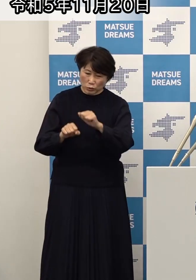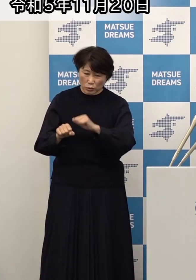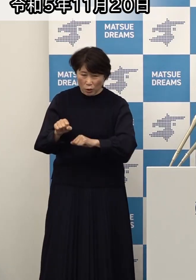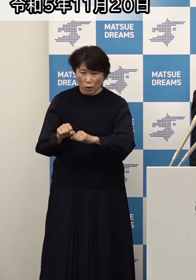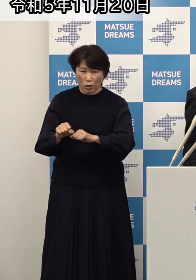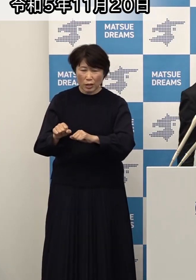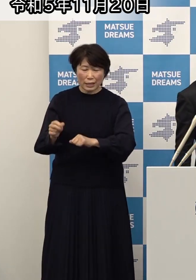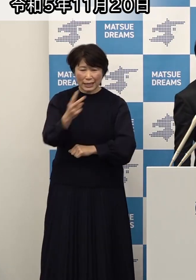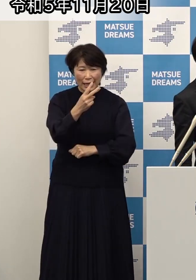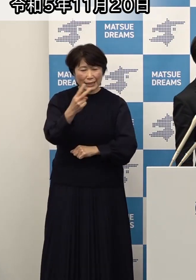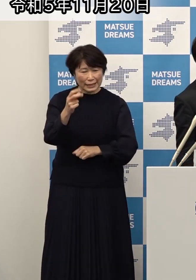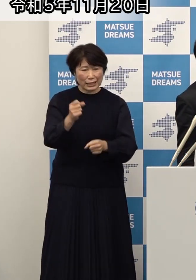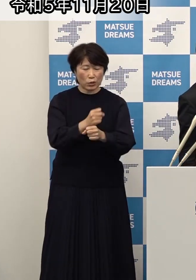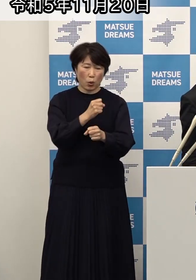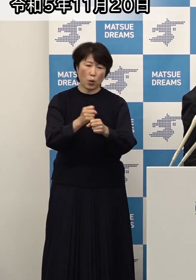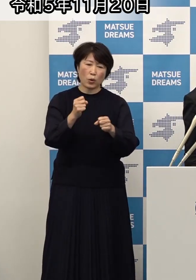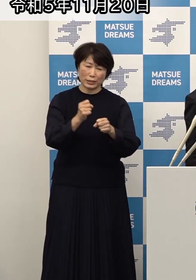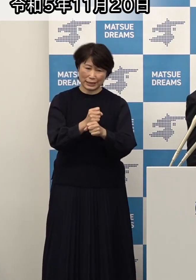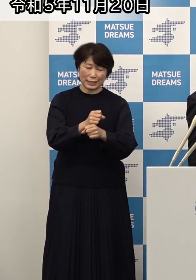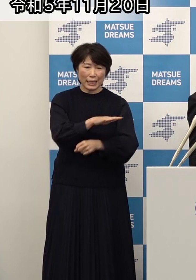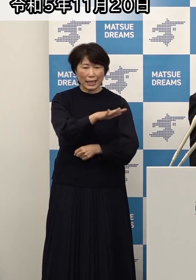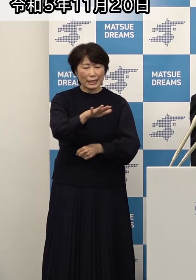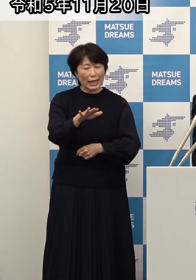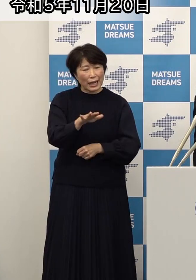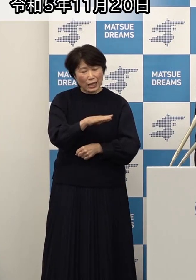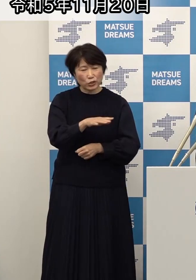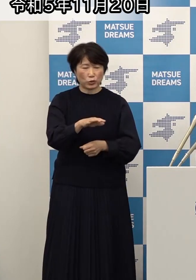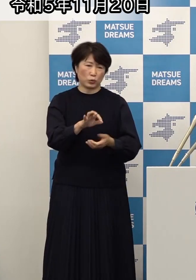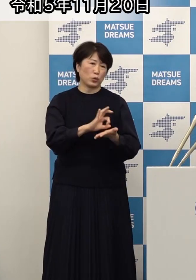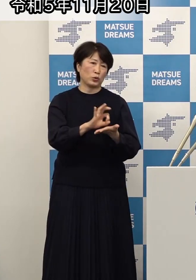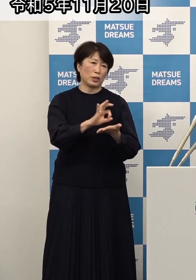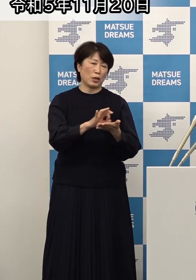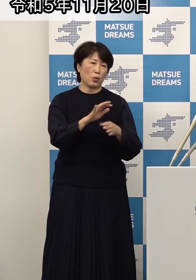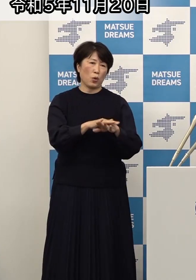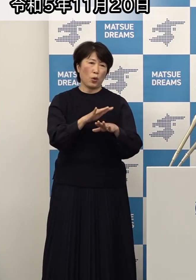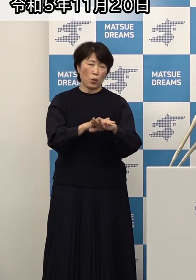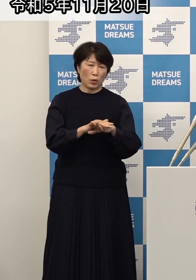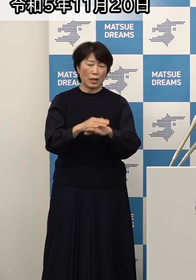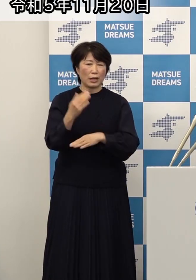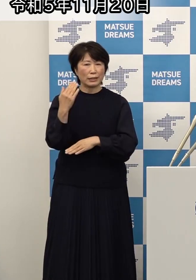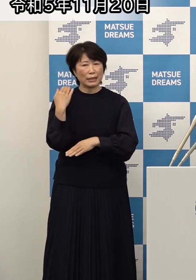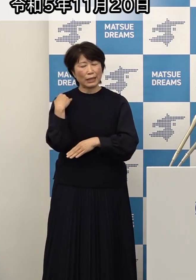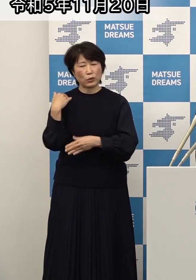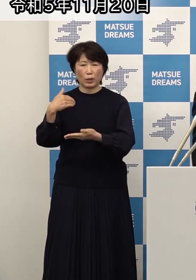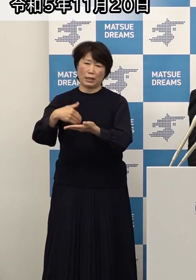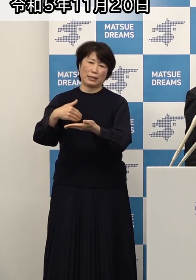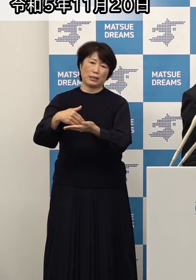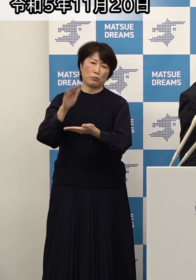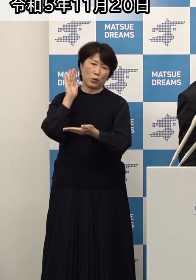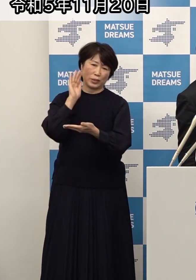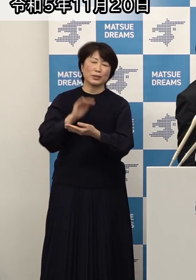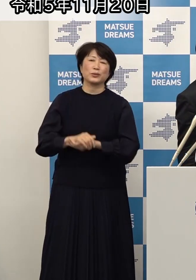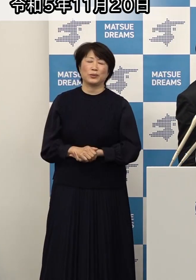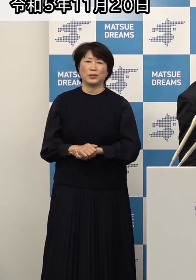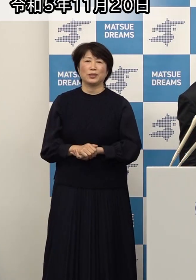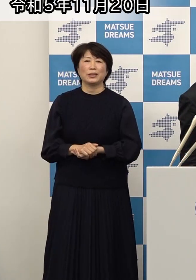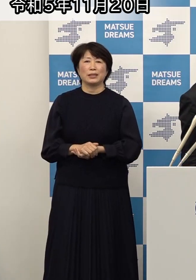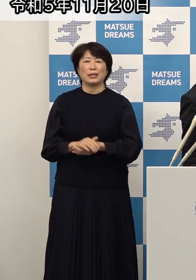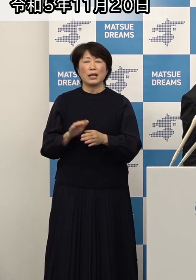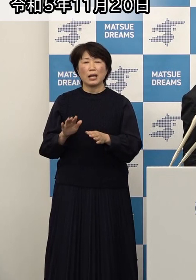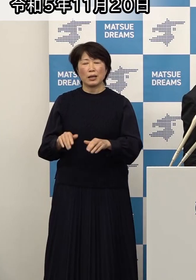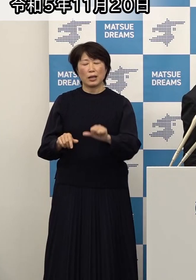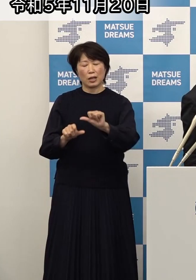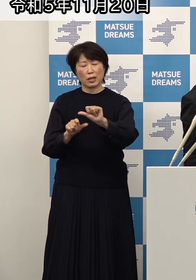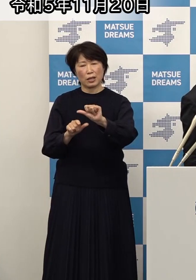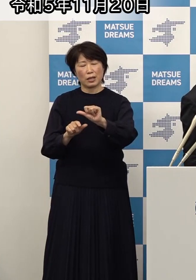期工事の内容、だんだんテラスの利活用などについて担当から説明をさせていただいております。今でも5人以上の団